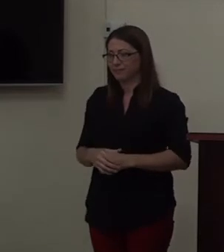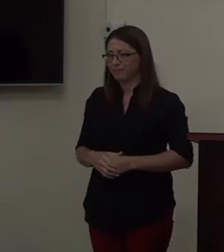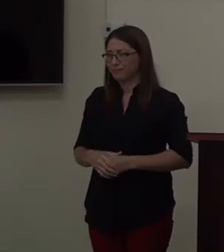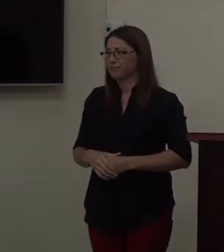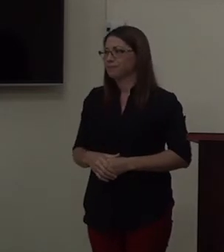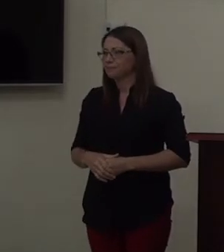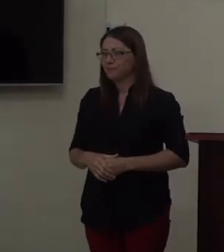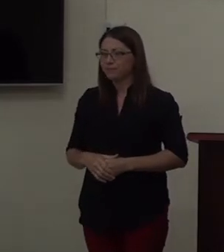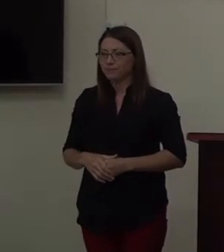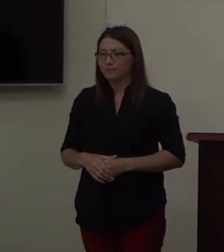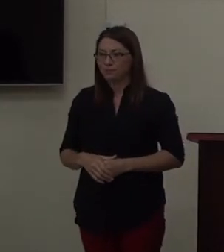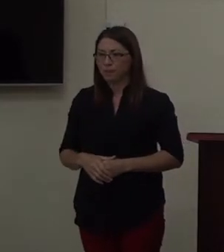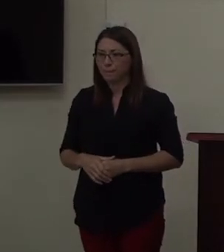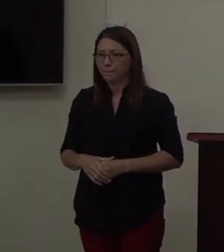Bueno.